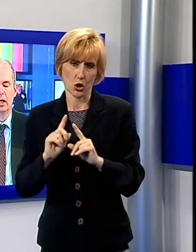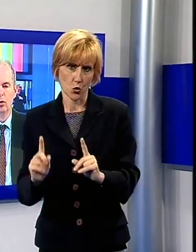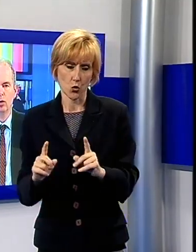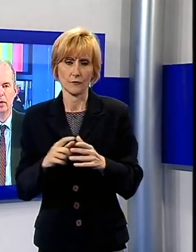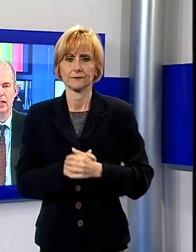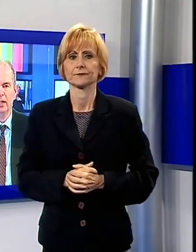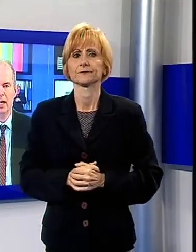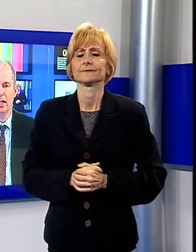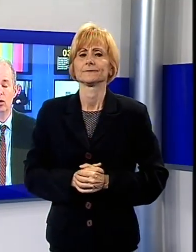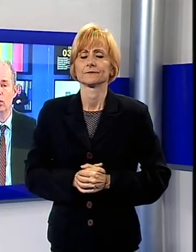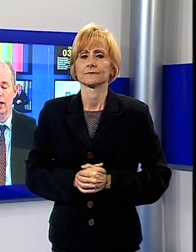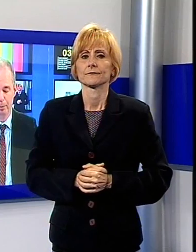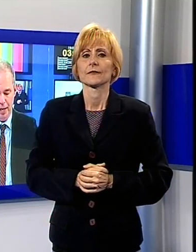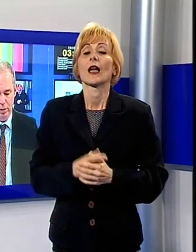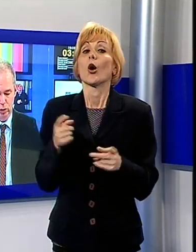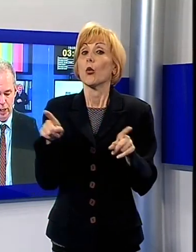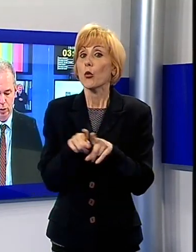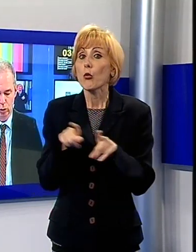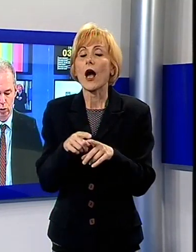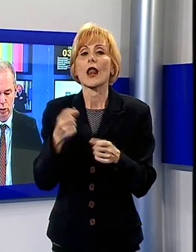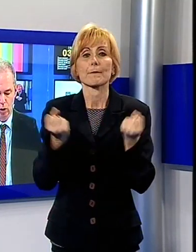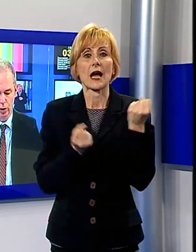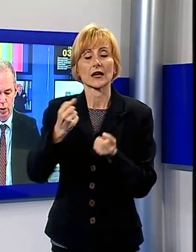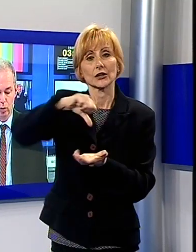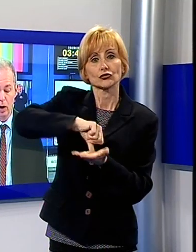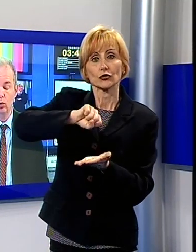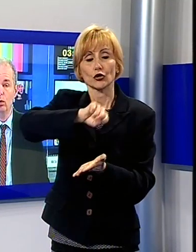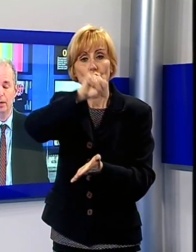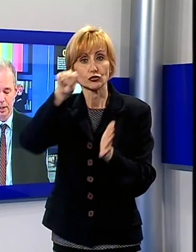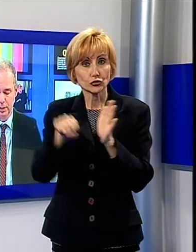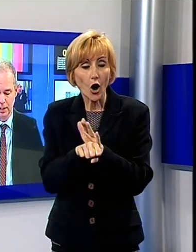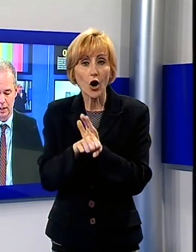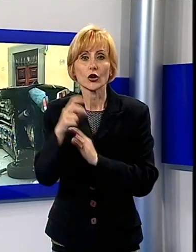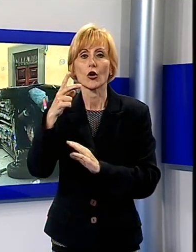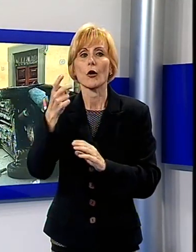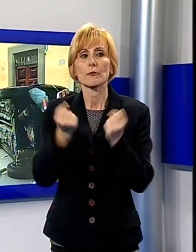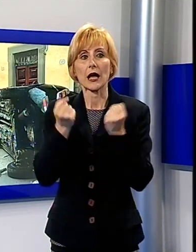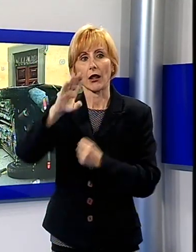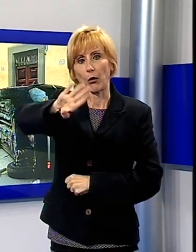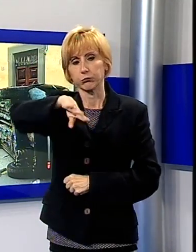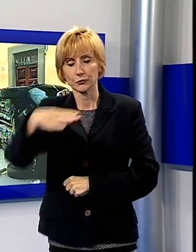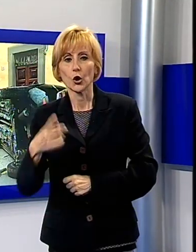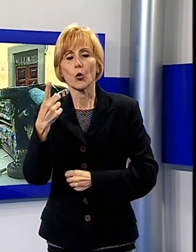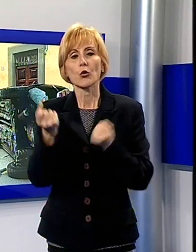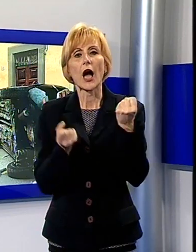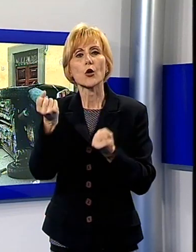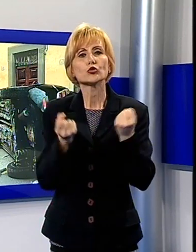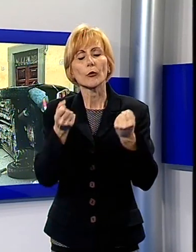Auto ribaltata anche a Lucca, in pieno centro storico. Un automobilista nel fare una curva si è ribaltato, lo vedete, con la